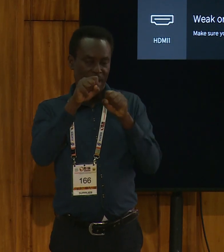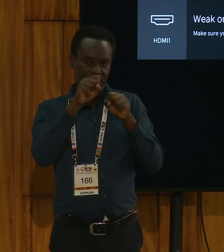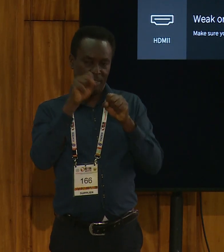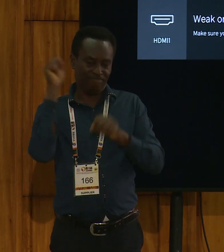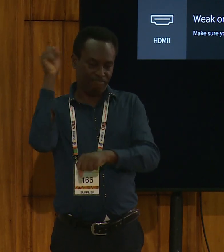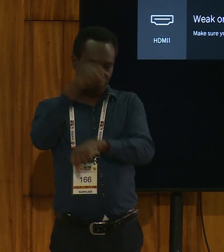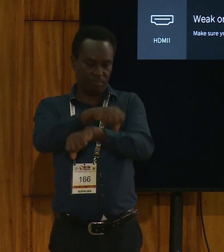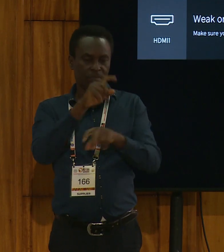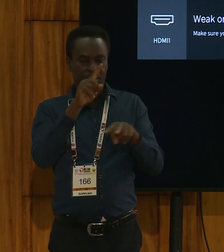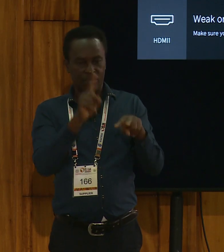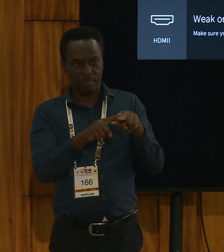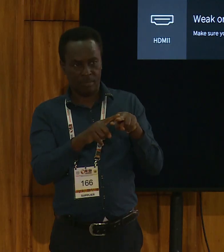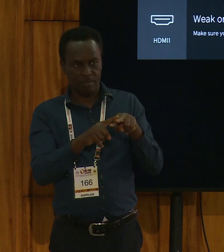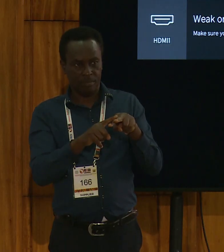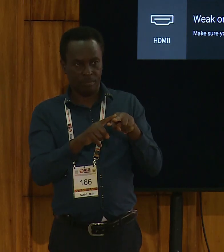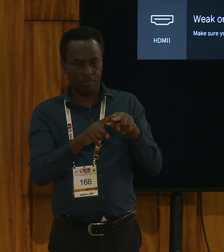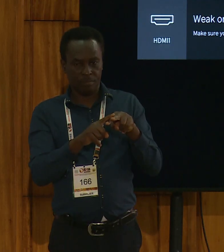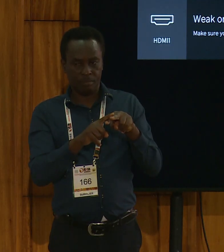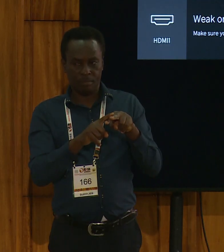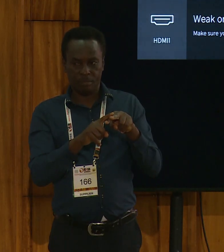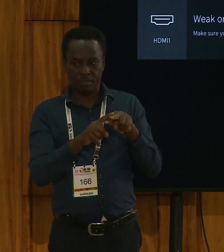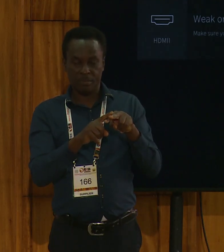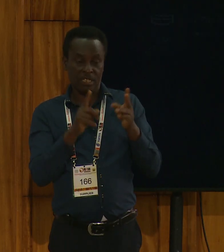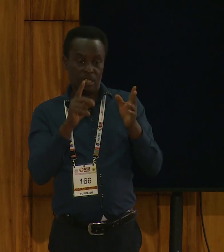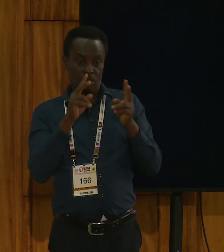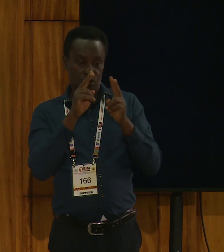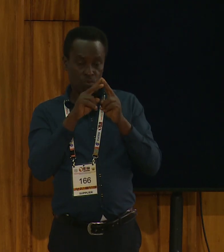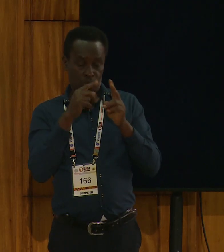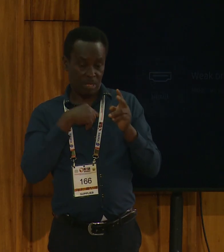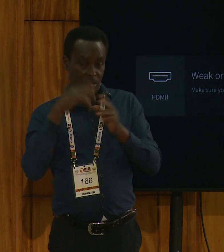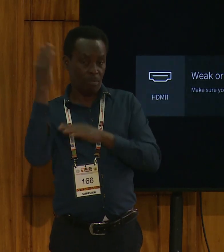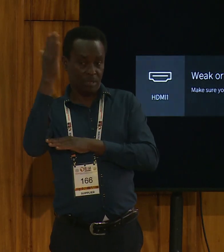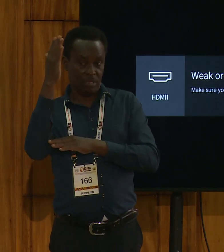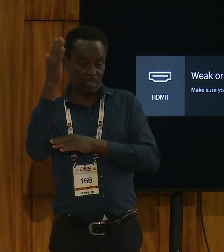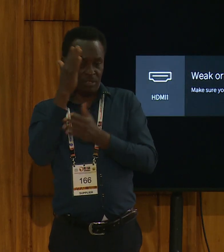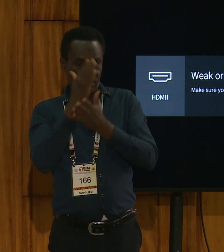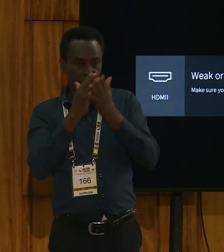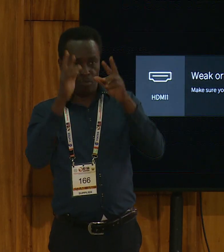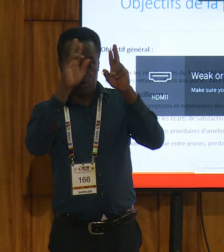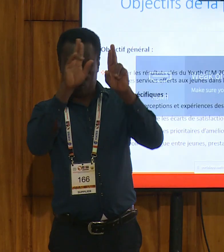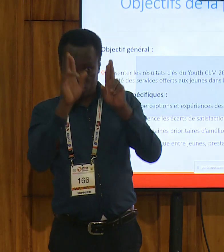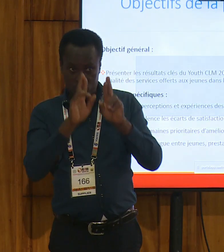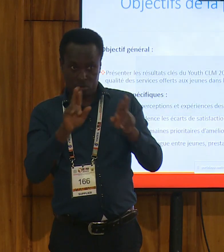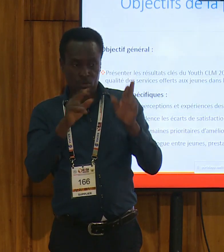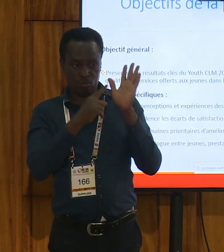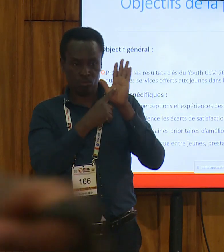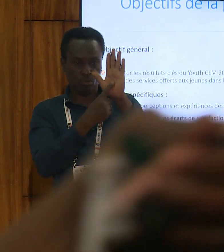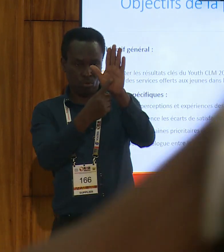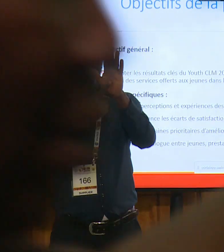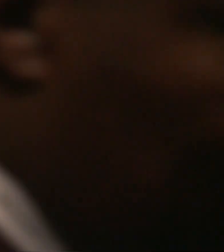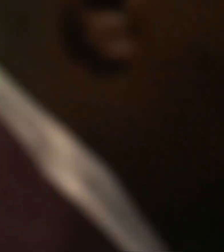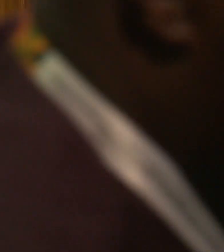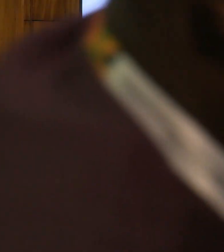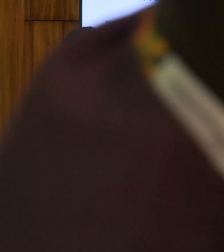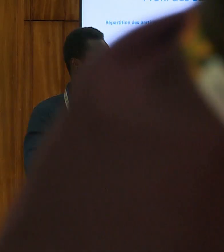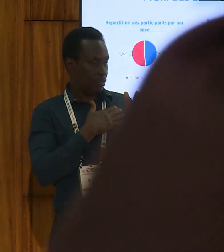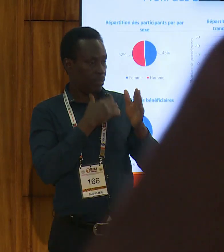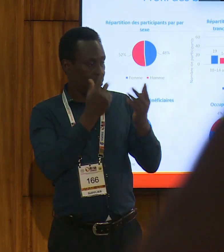enfants, adolescents et jeunes. À cela, je vais vous présenter quelques résultats. The next slide, please.